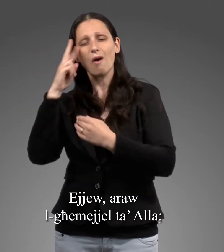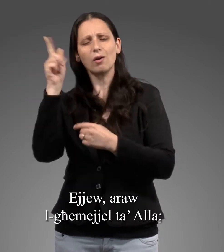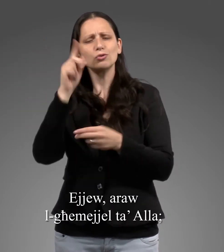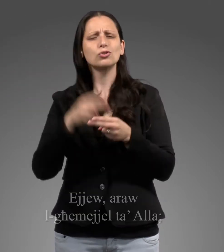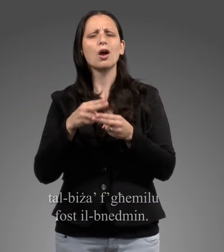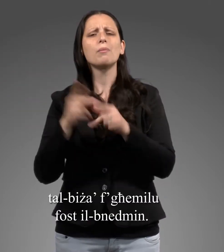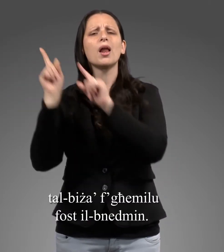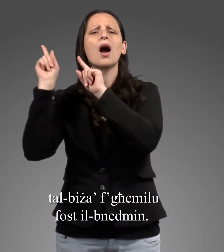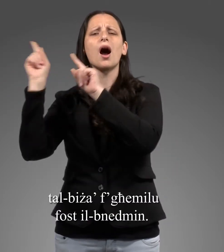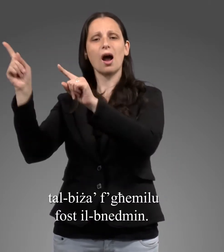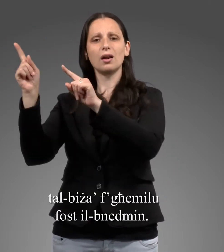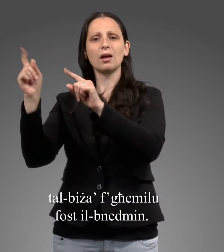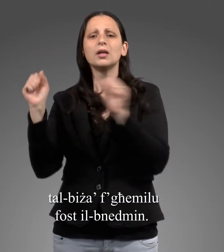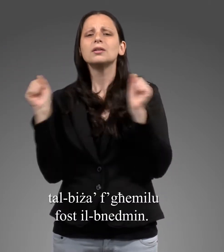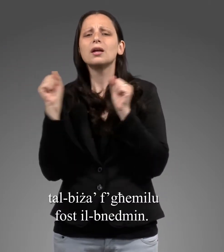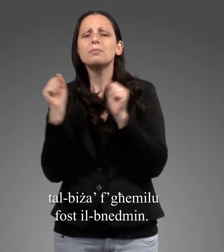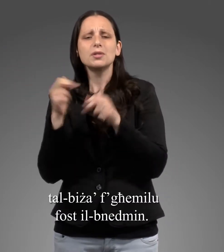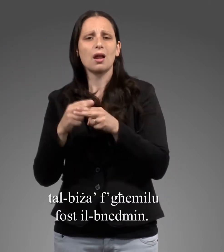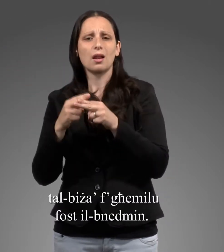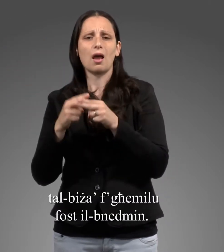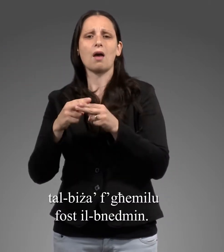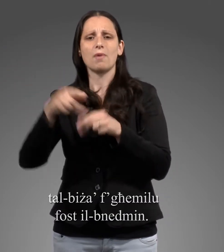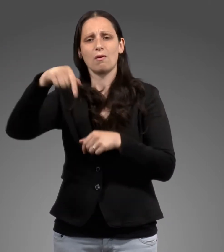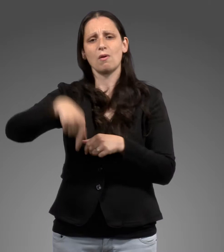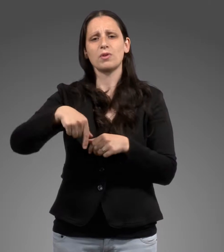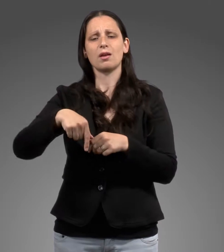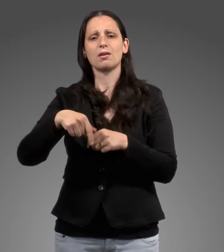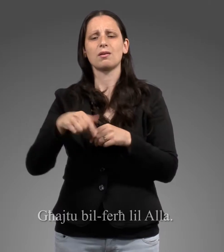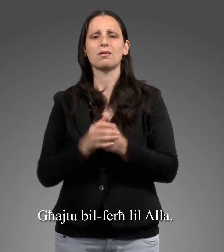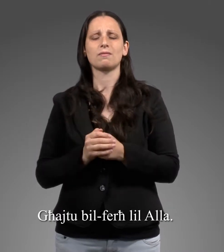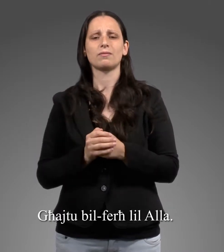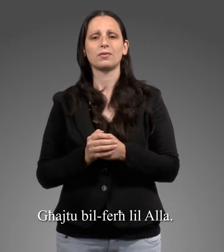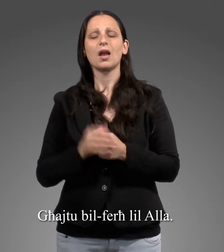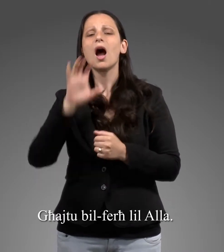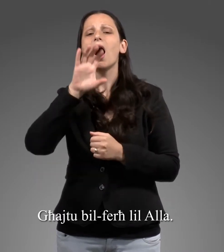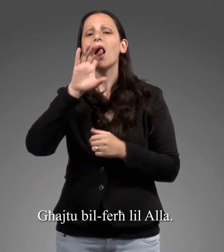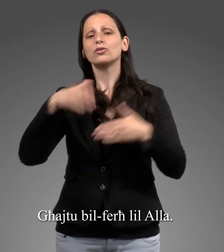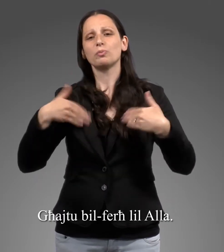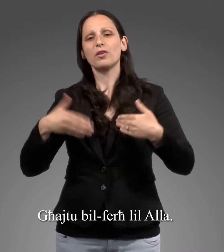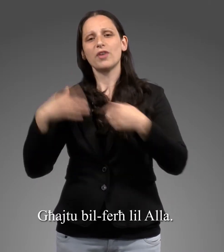Alla, tal-biża' femilu foss il-bnedmin. Għajtu bil-ferħ lill-Alla.